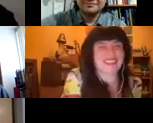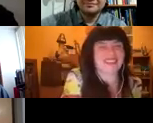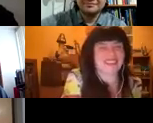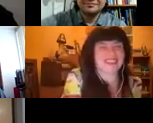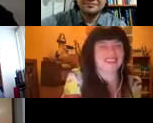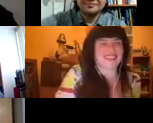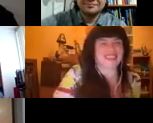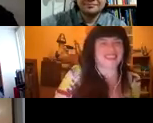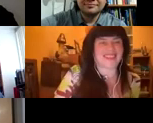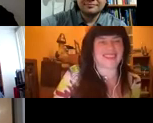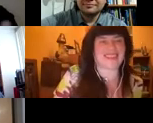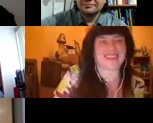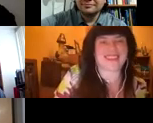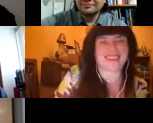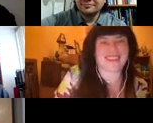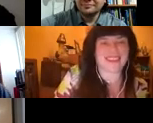gracias.